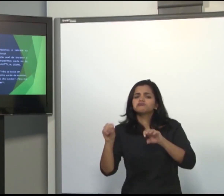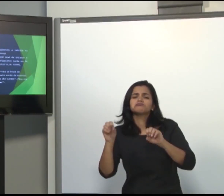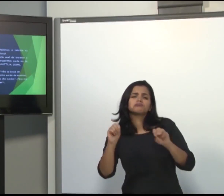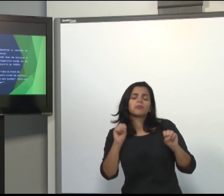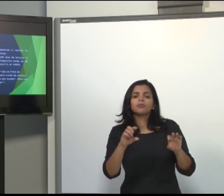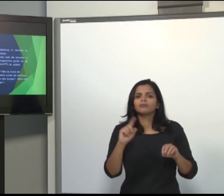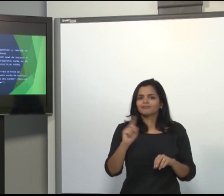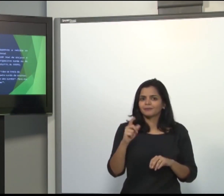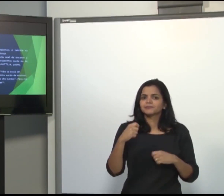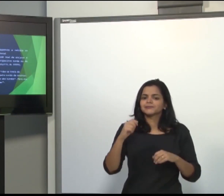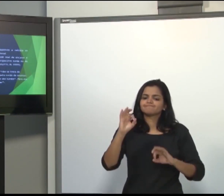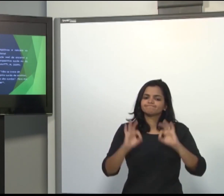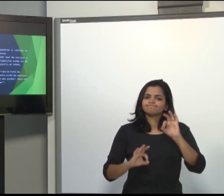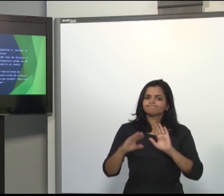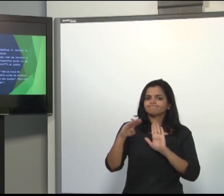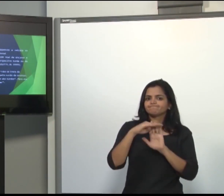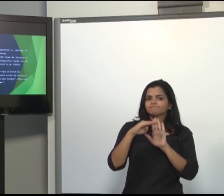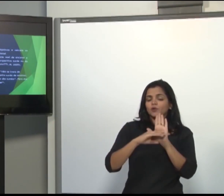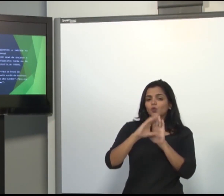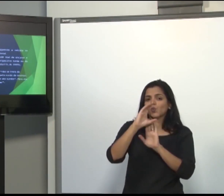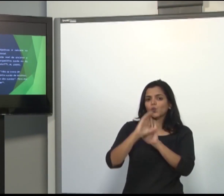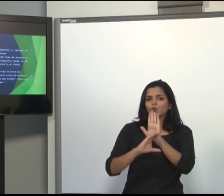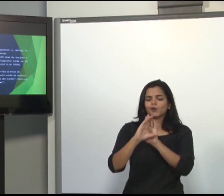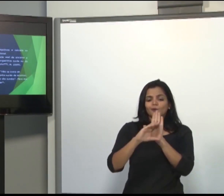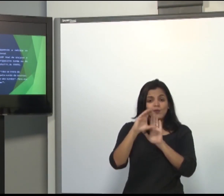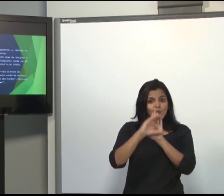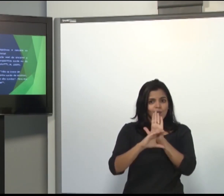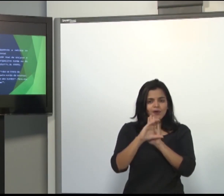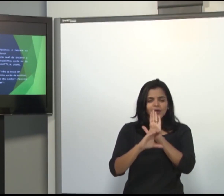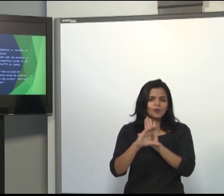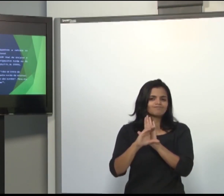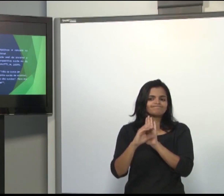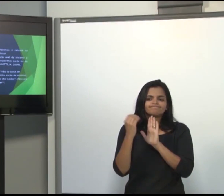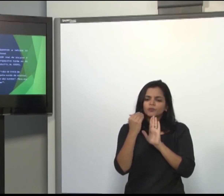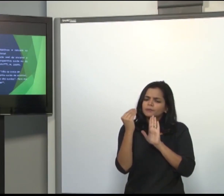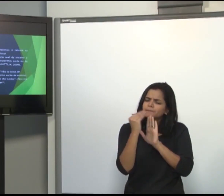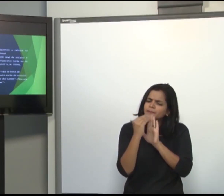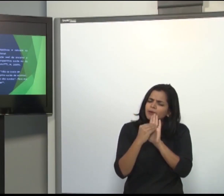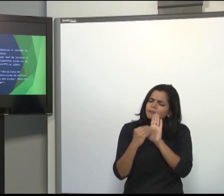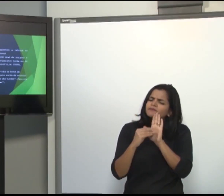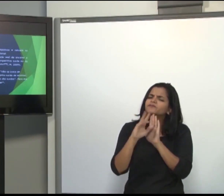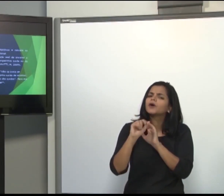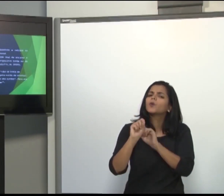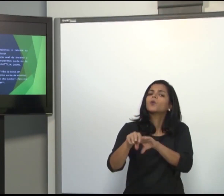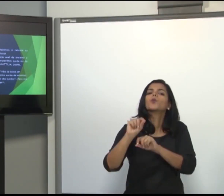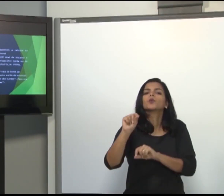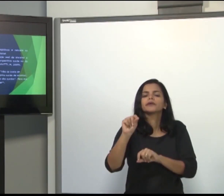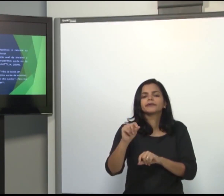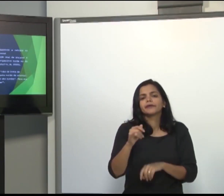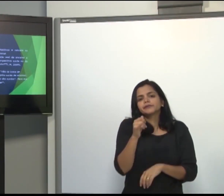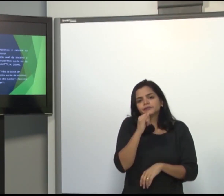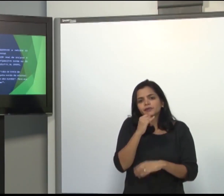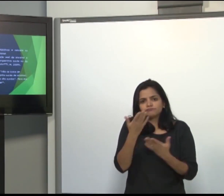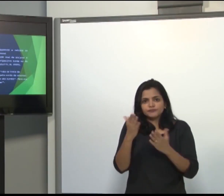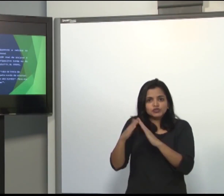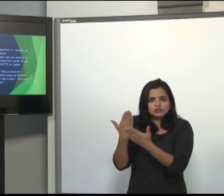currículo, eu tenho que organizá-lo. Assim como na escola, por exemplo, lá temos a disciplina de